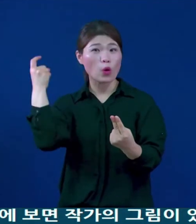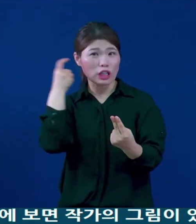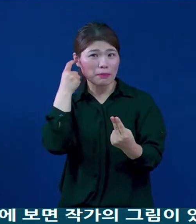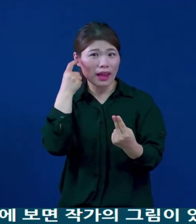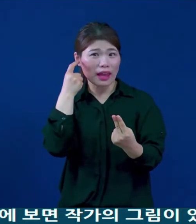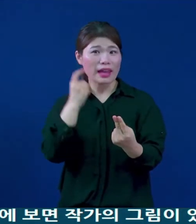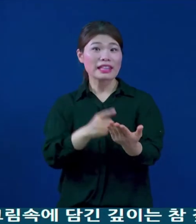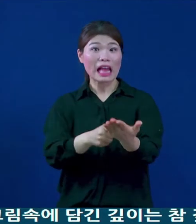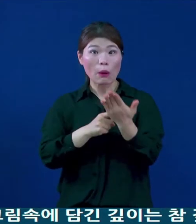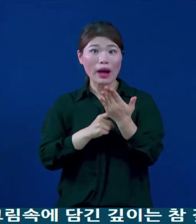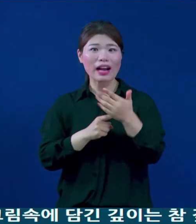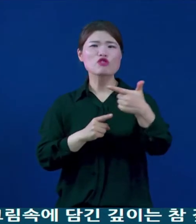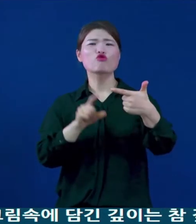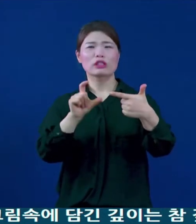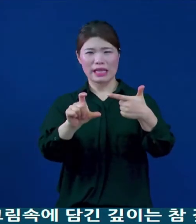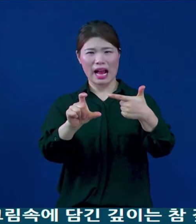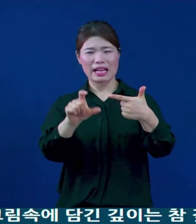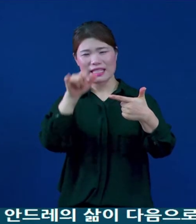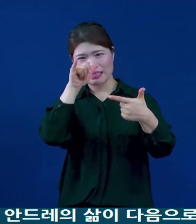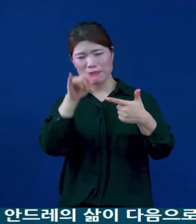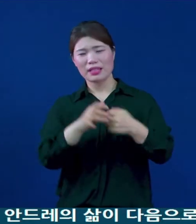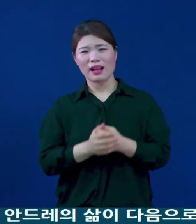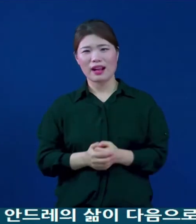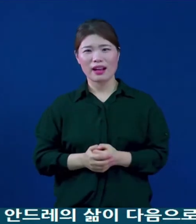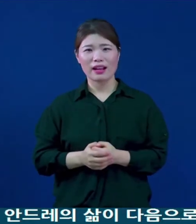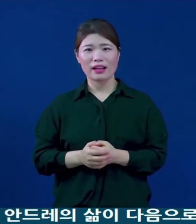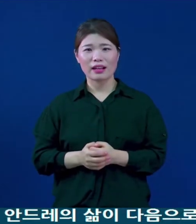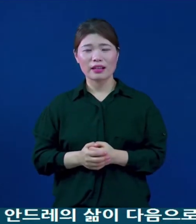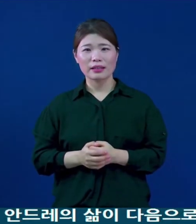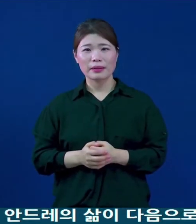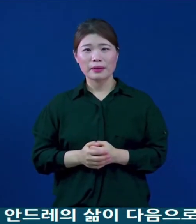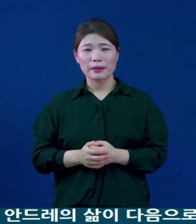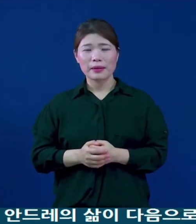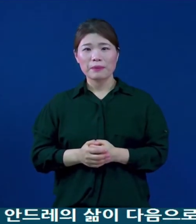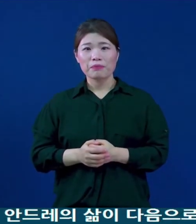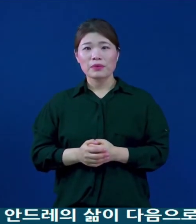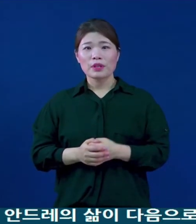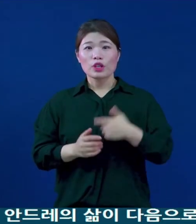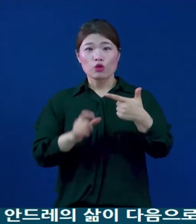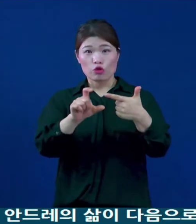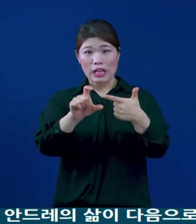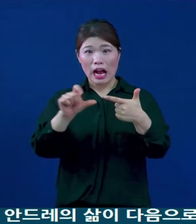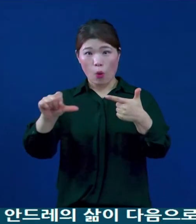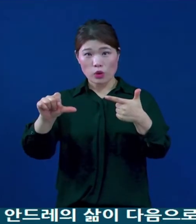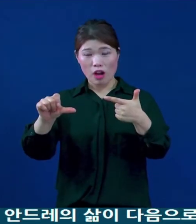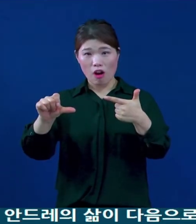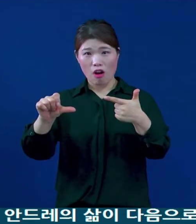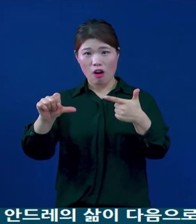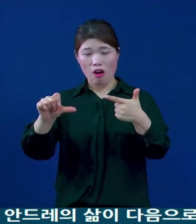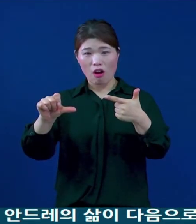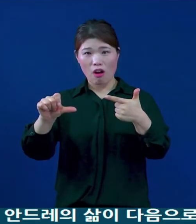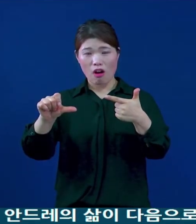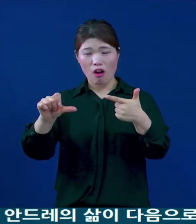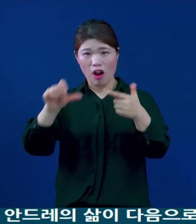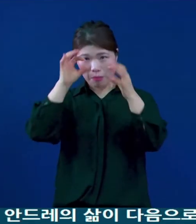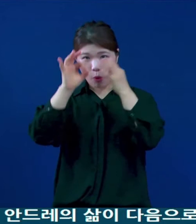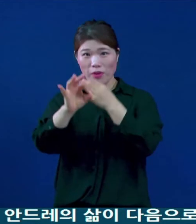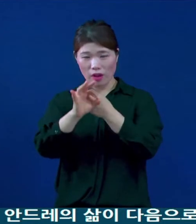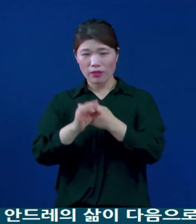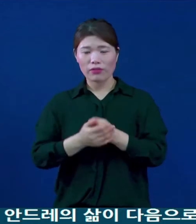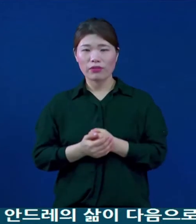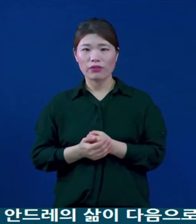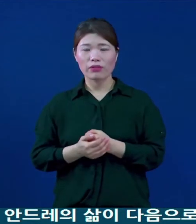6장입니다. 6장으로 또 여러분 성경 이동해 주시면 좋을 것 같고요. 5절 부근에 눈을 머물러 주시기